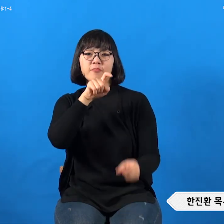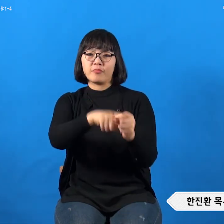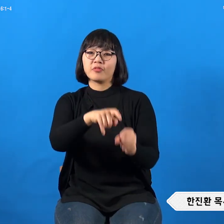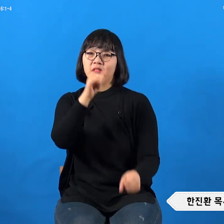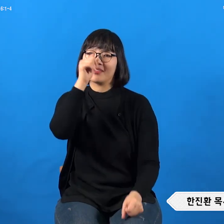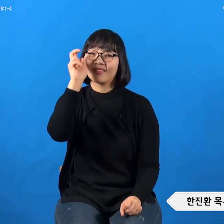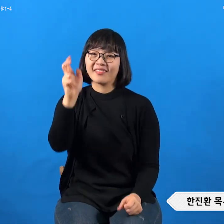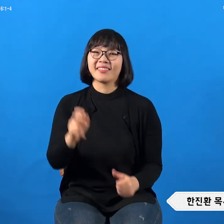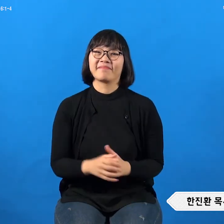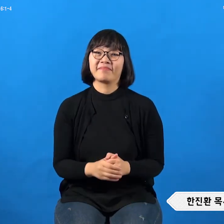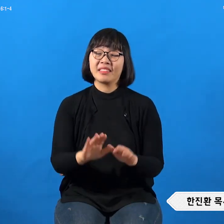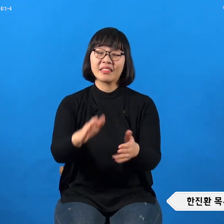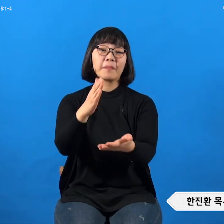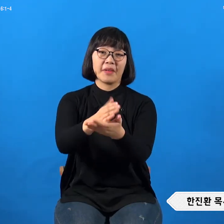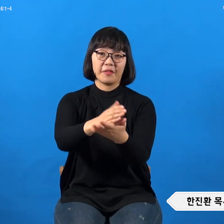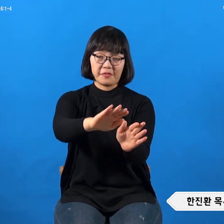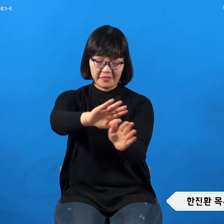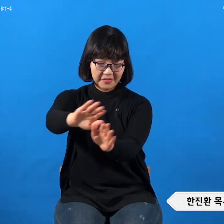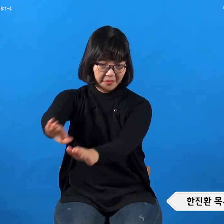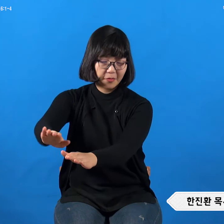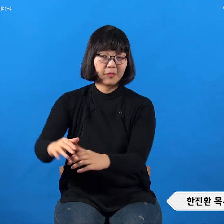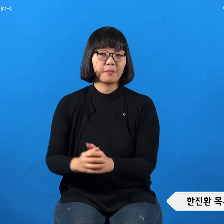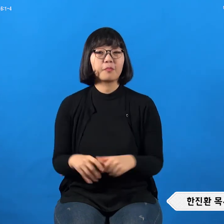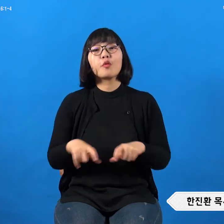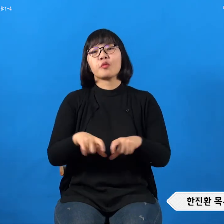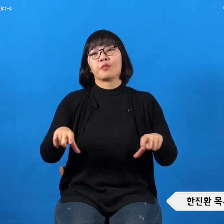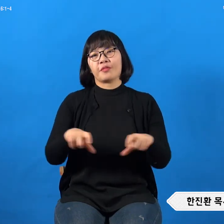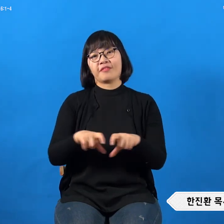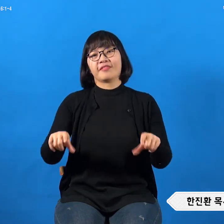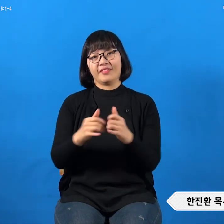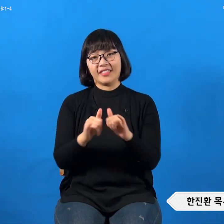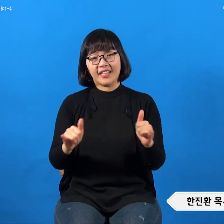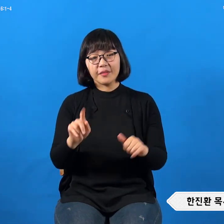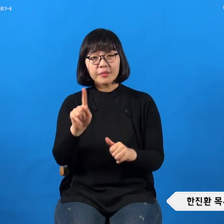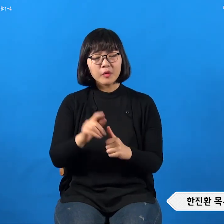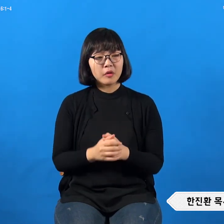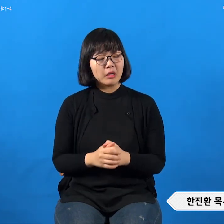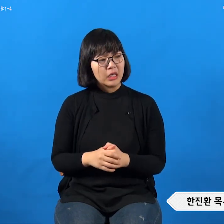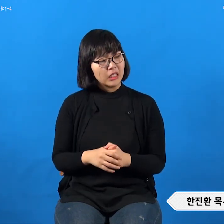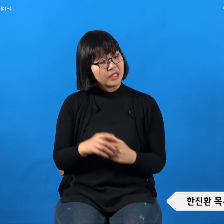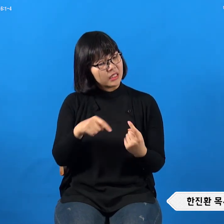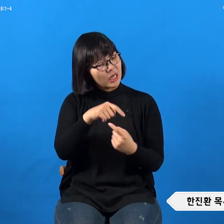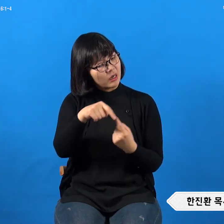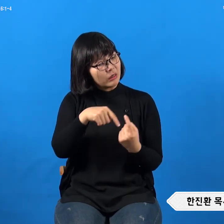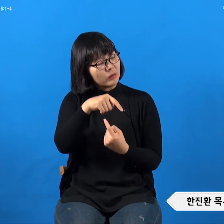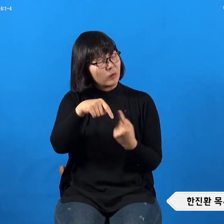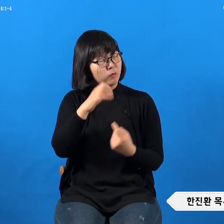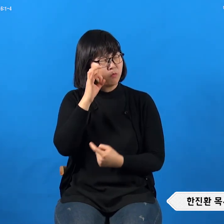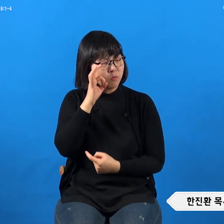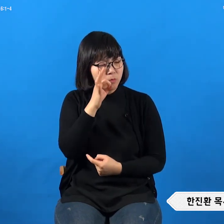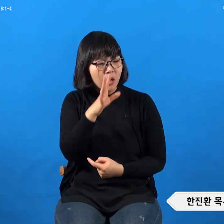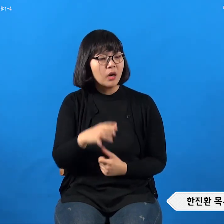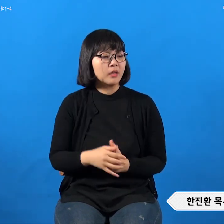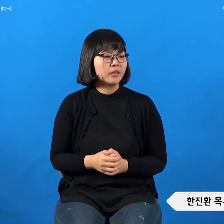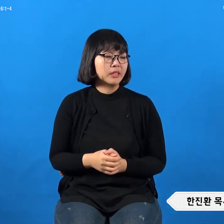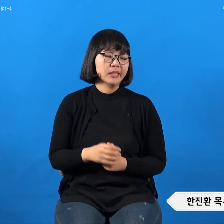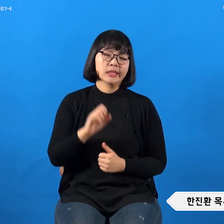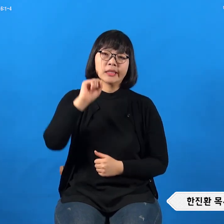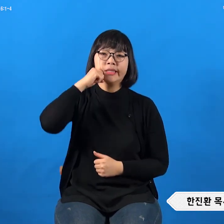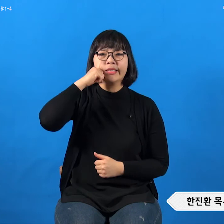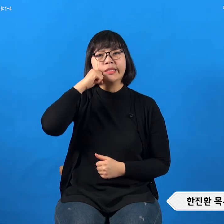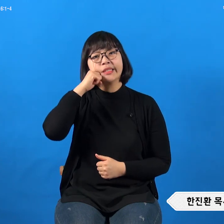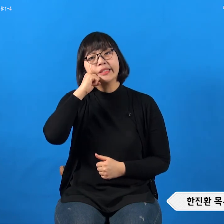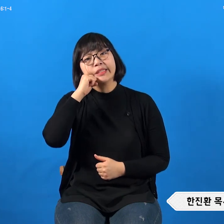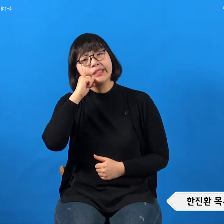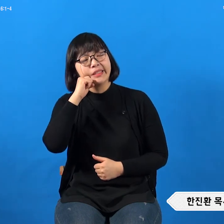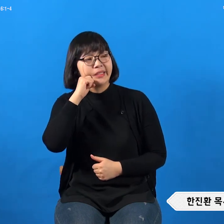겁니다. 그런 분들 말고 다른 분들, 이상하게 사업이 안 풀리고 자꾸 일이